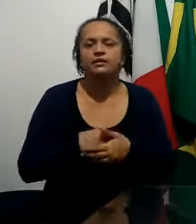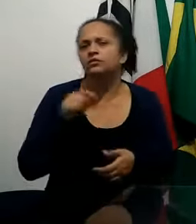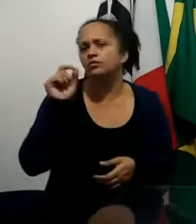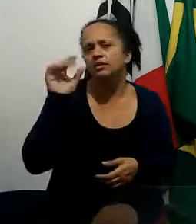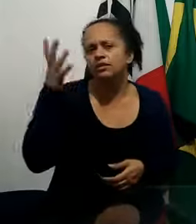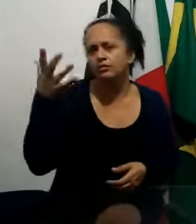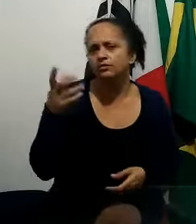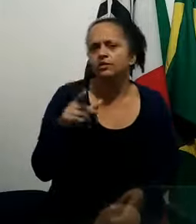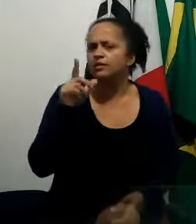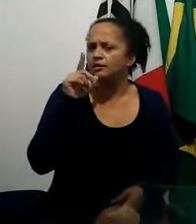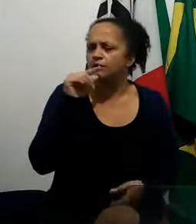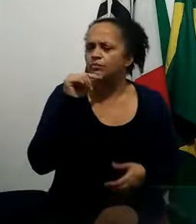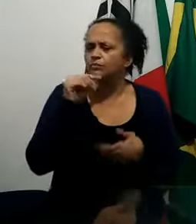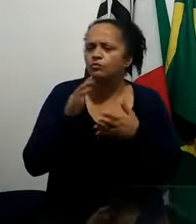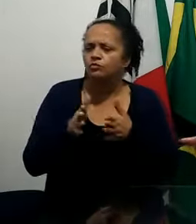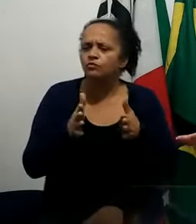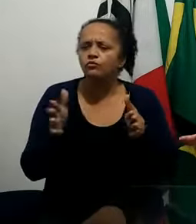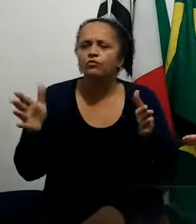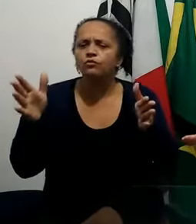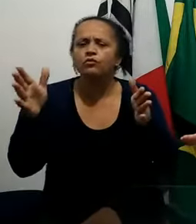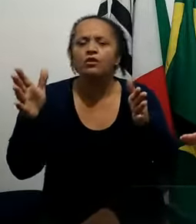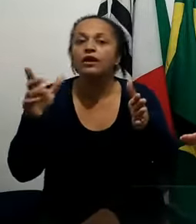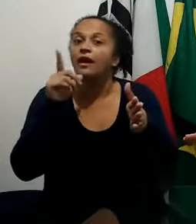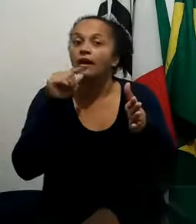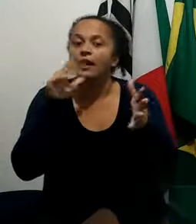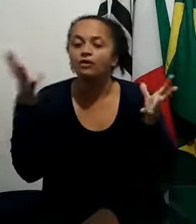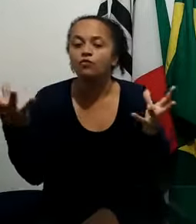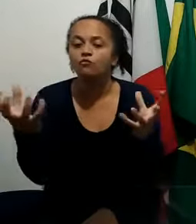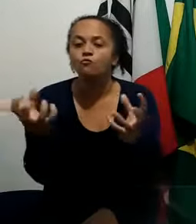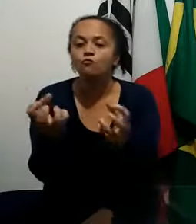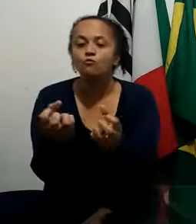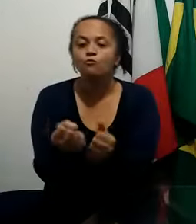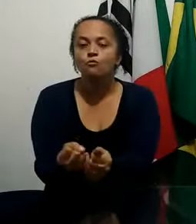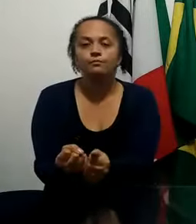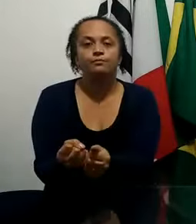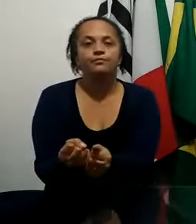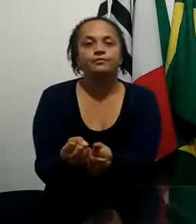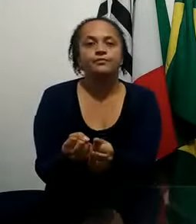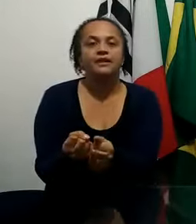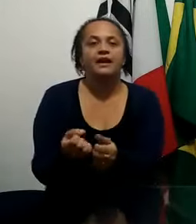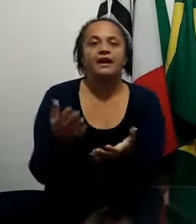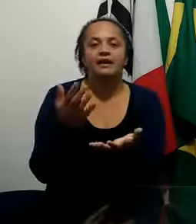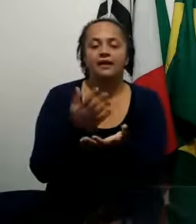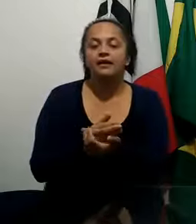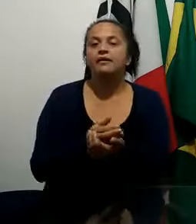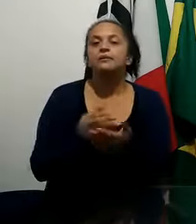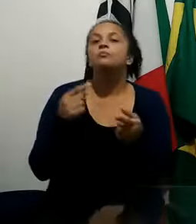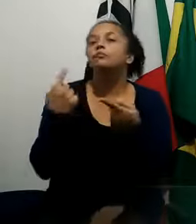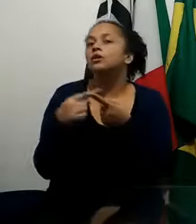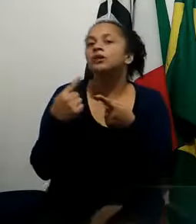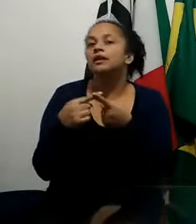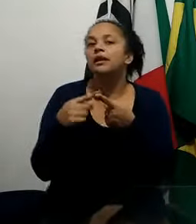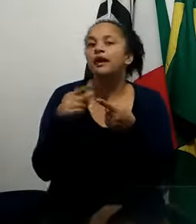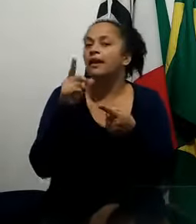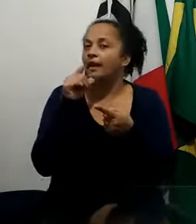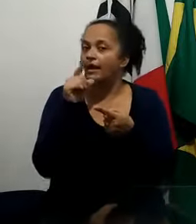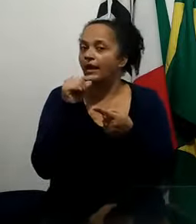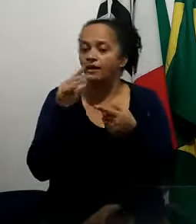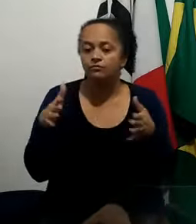Eufrates, e as águas secaram, a fim de preparar o caminho dos reis que vêm